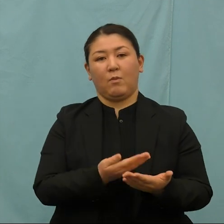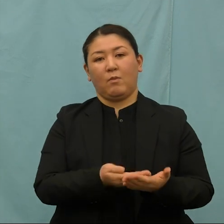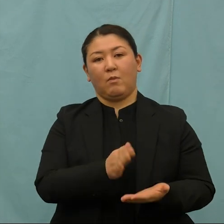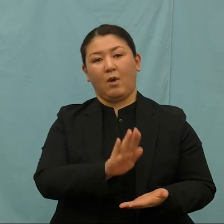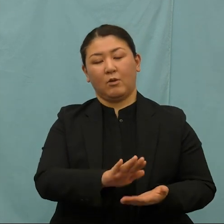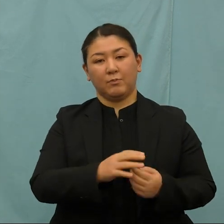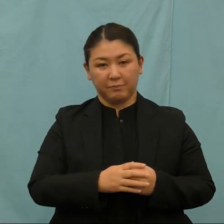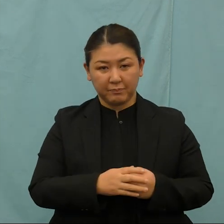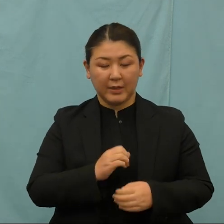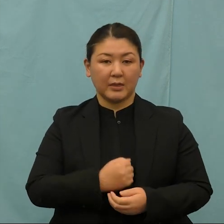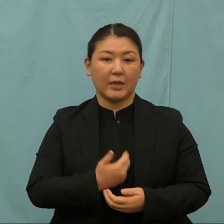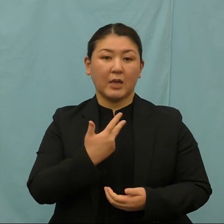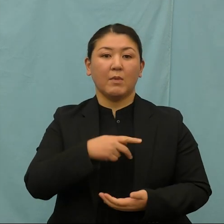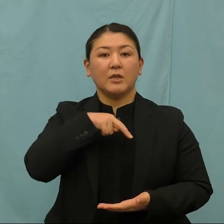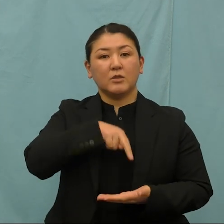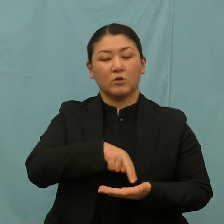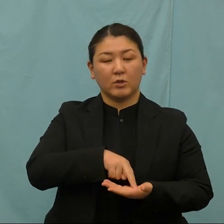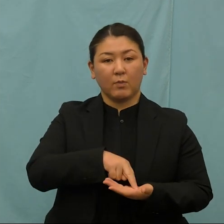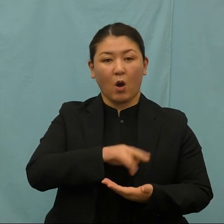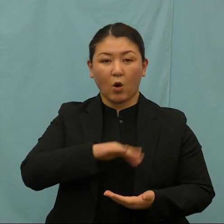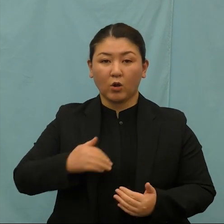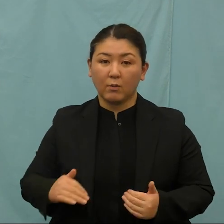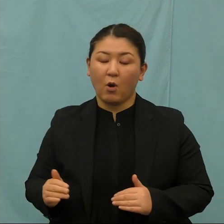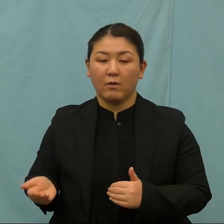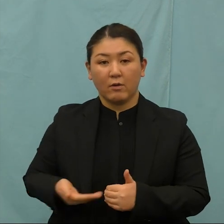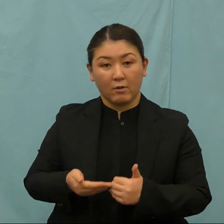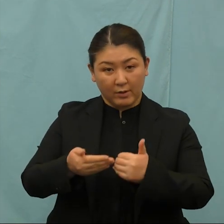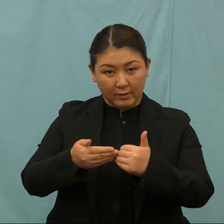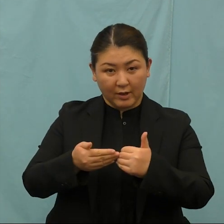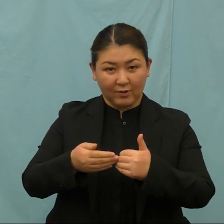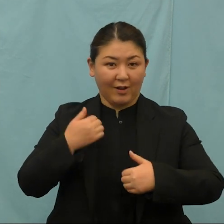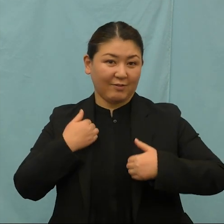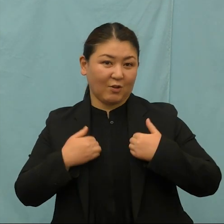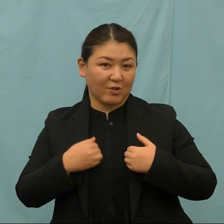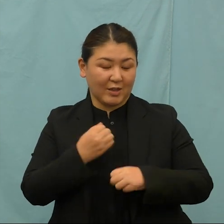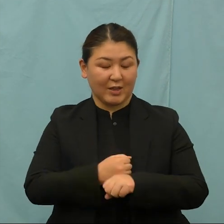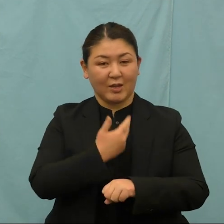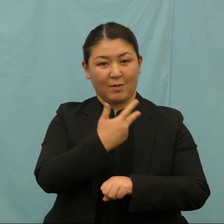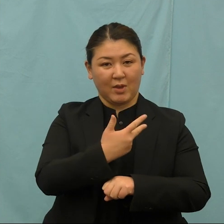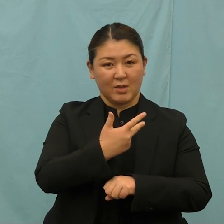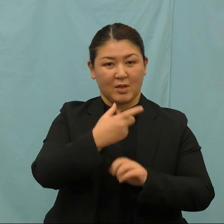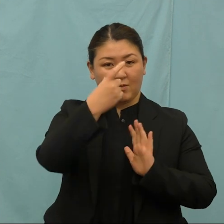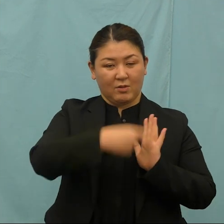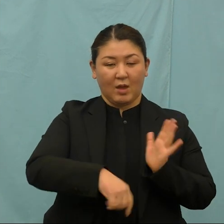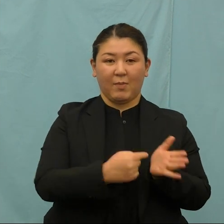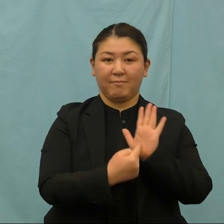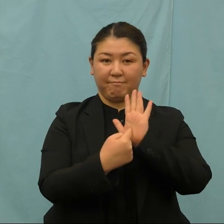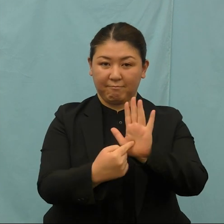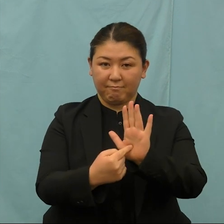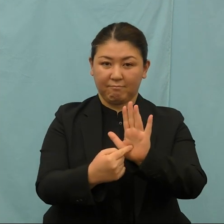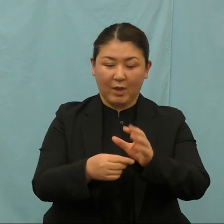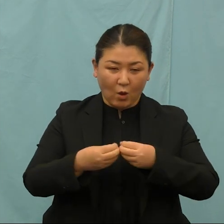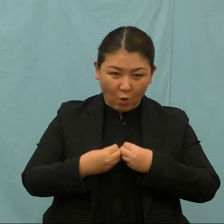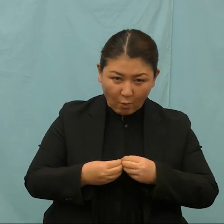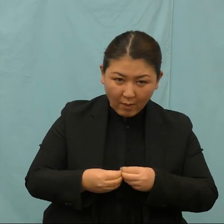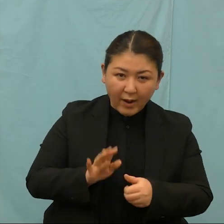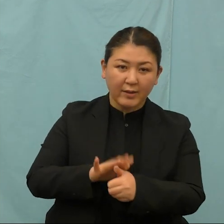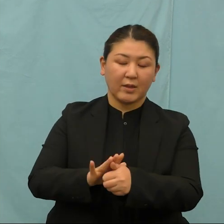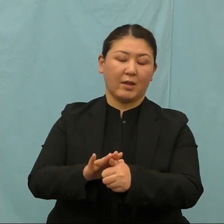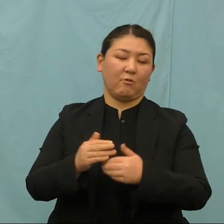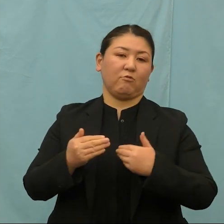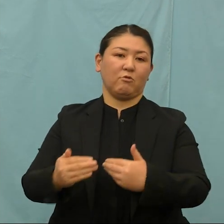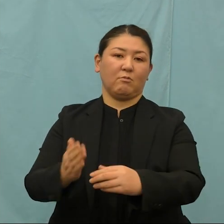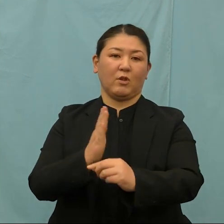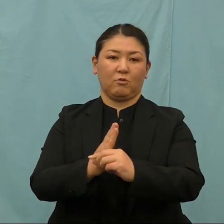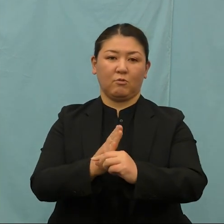。本市としても子育て楽しいさいたま市の実現を目指し、きめ細やかな支援を進め